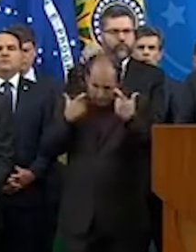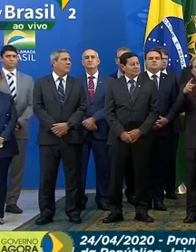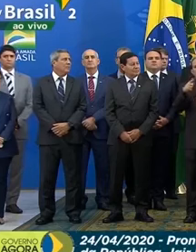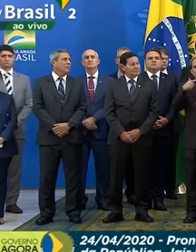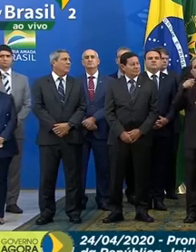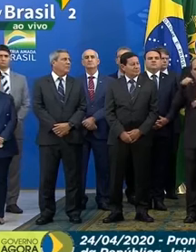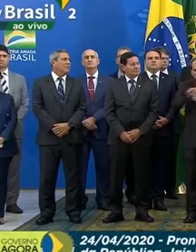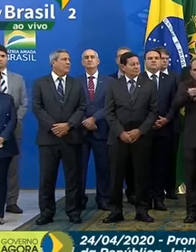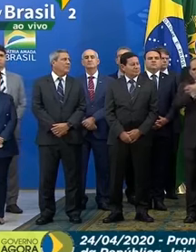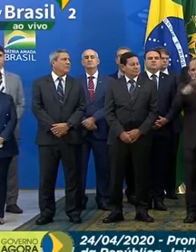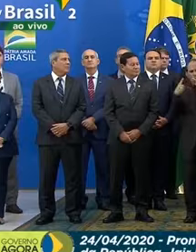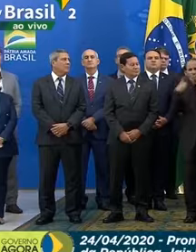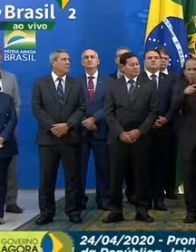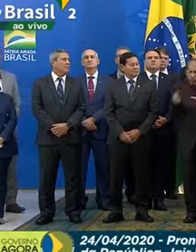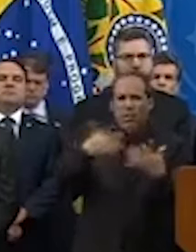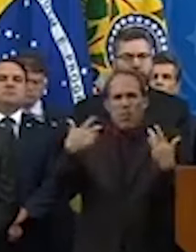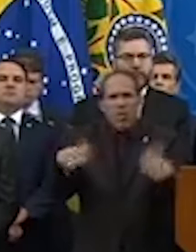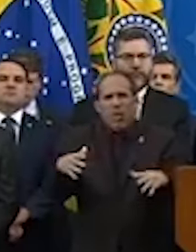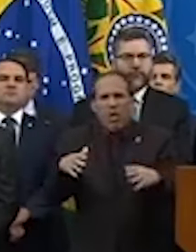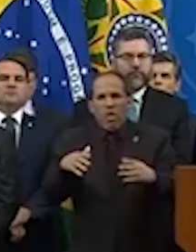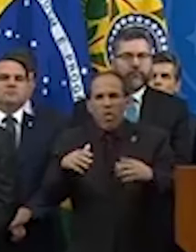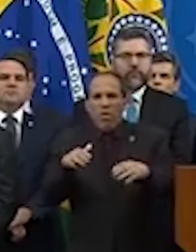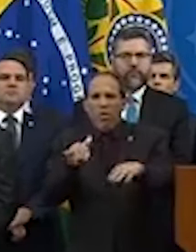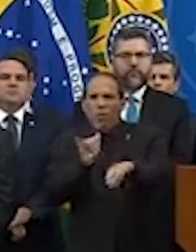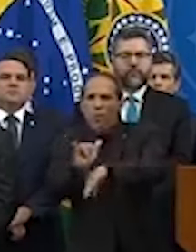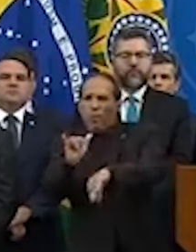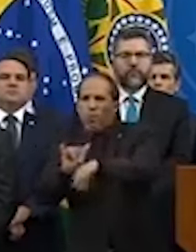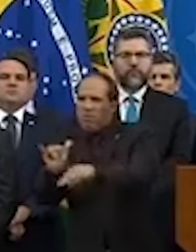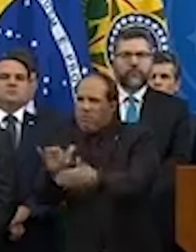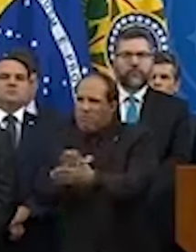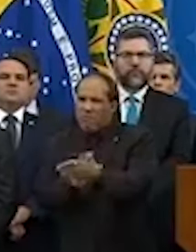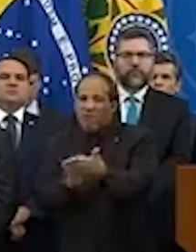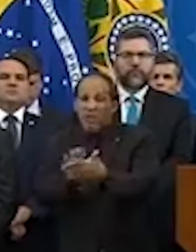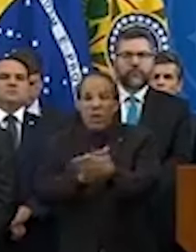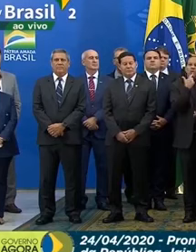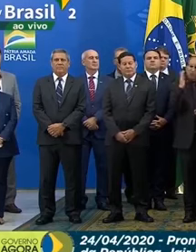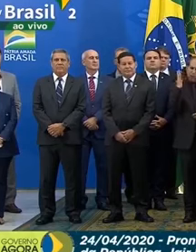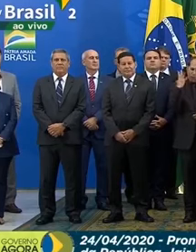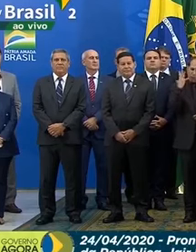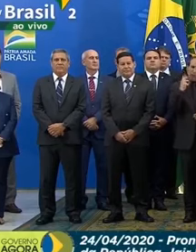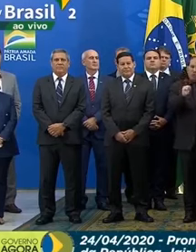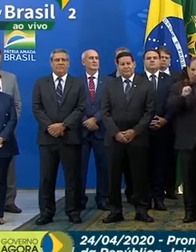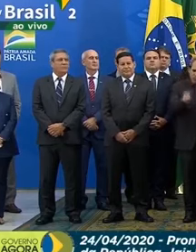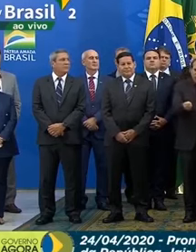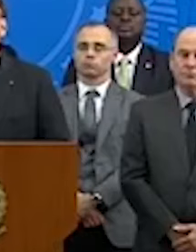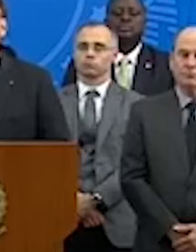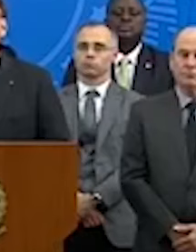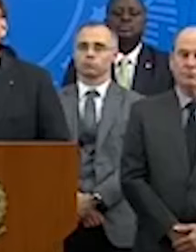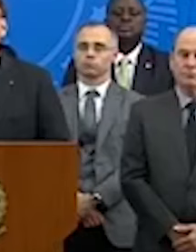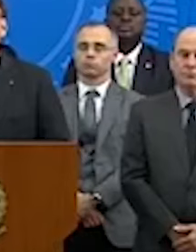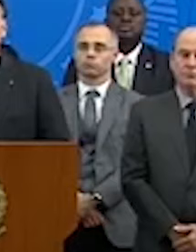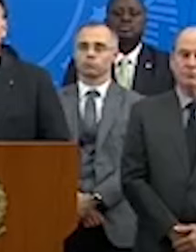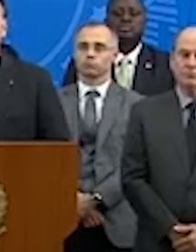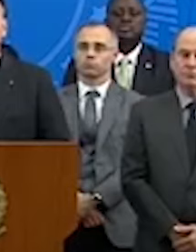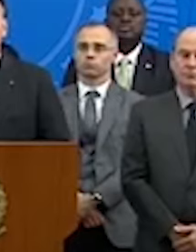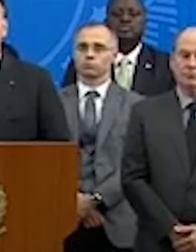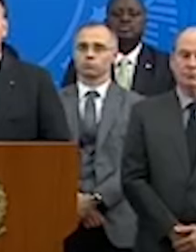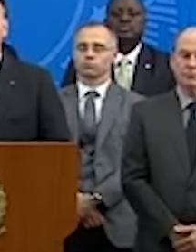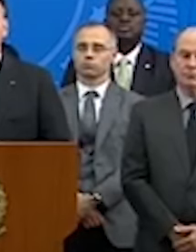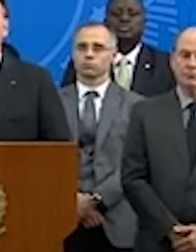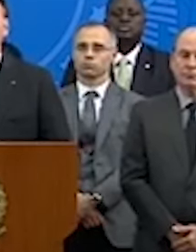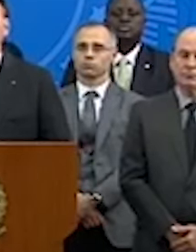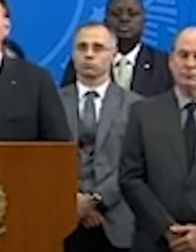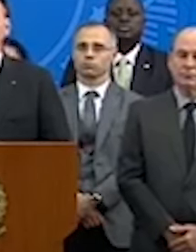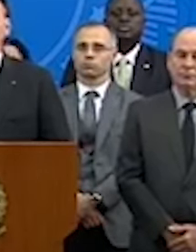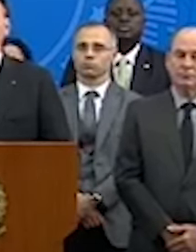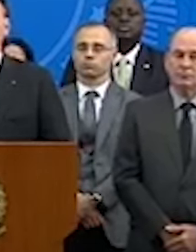entregar o brasil as organizações criminosas não são verdadeiras a democracia ea